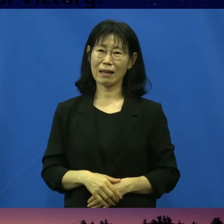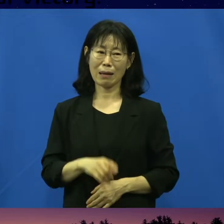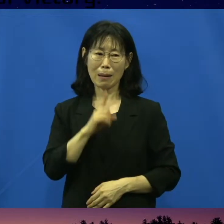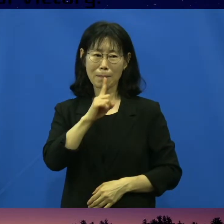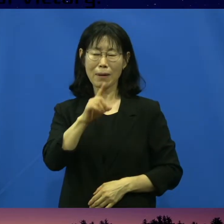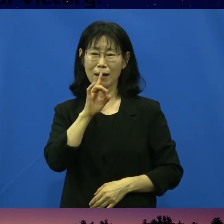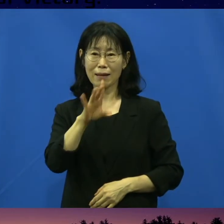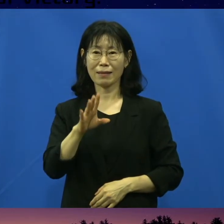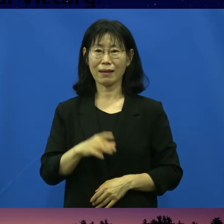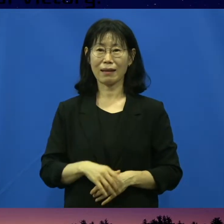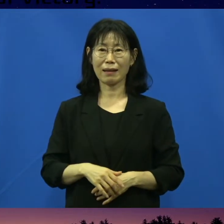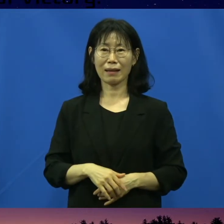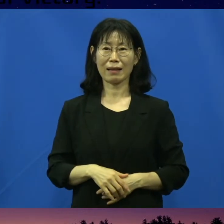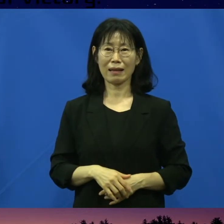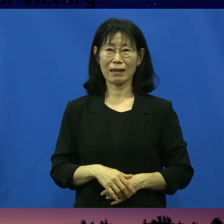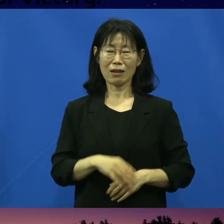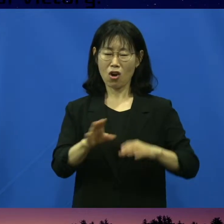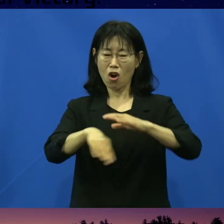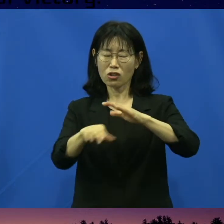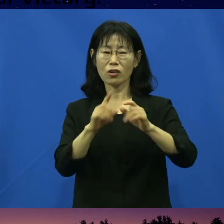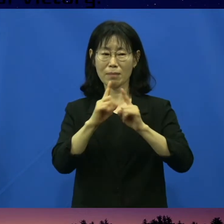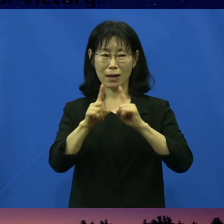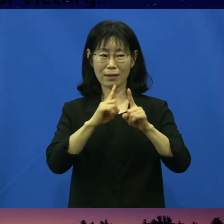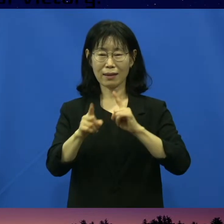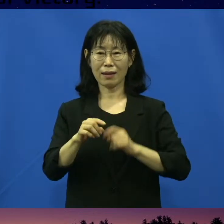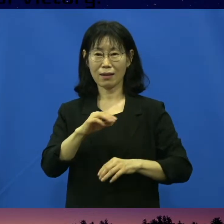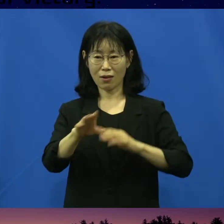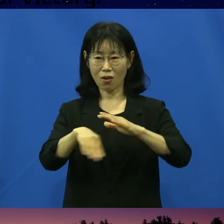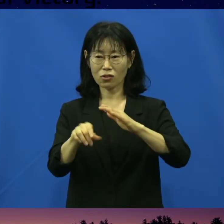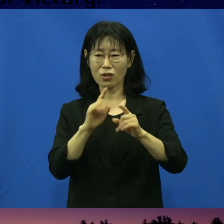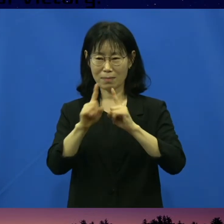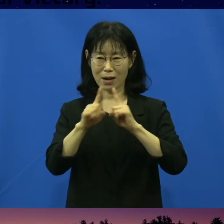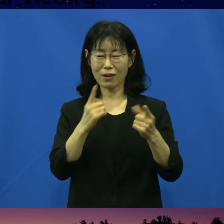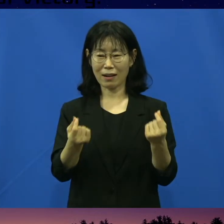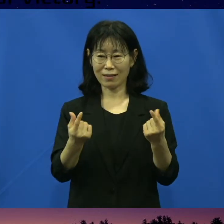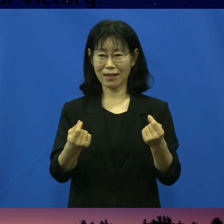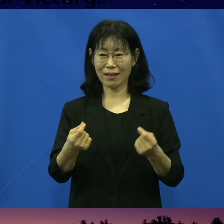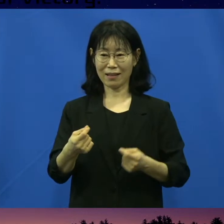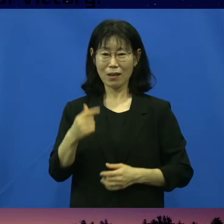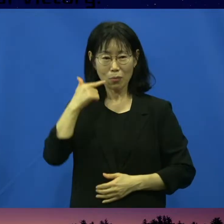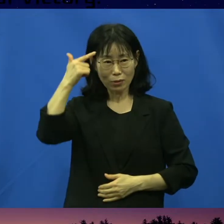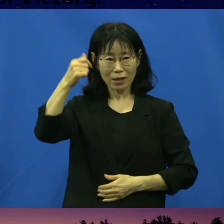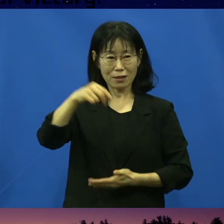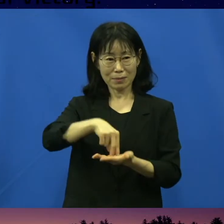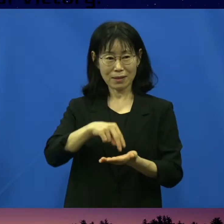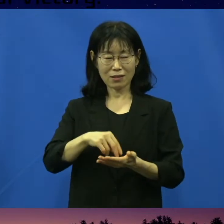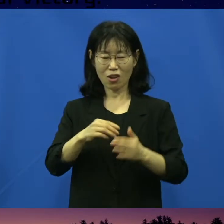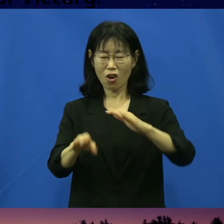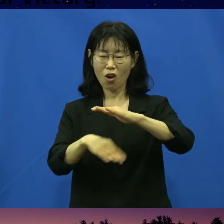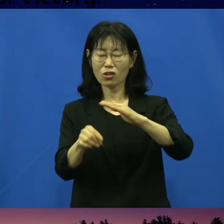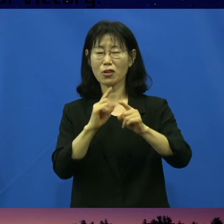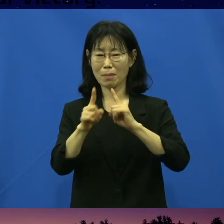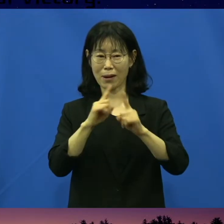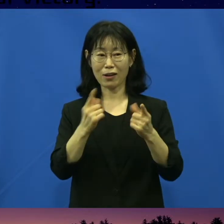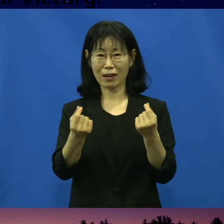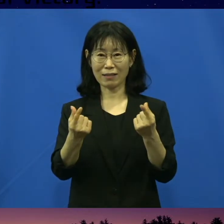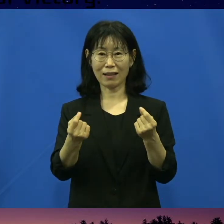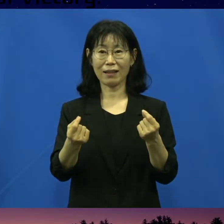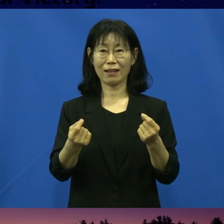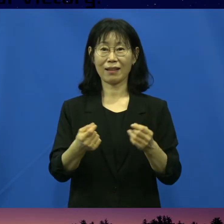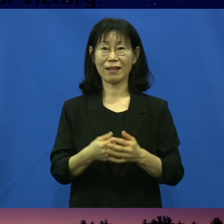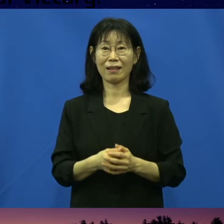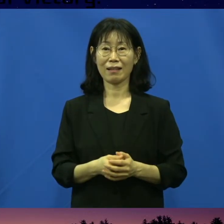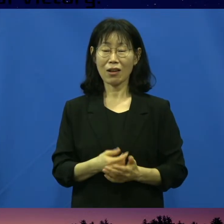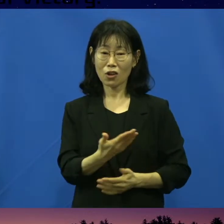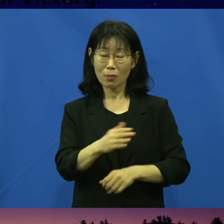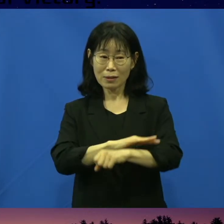아멘. 내가 거기서 몸을 씻으면 깨끗하게 되지 아니하냐고 몸을 돌려 분노하여 떠나니. 상상이